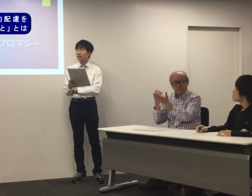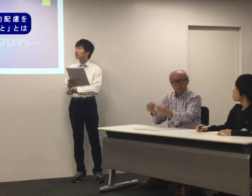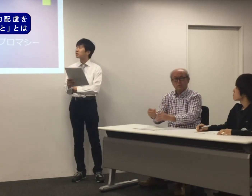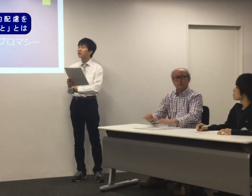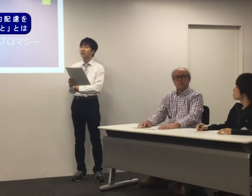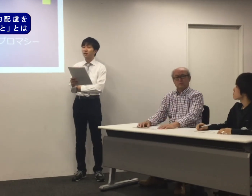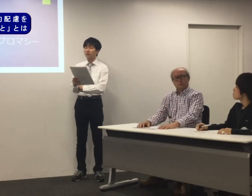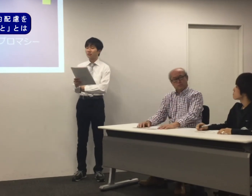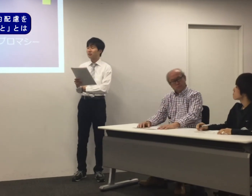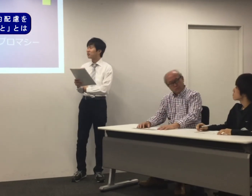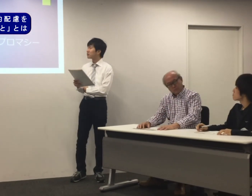ます